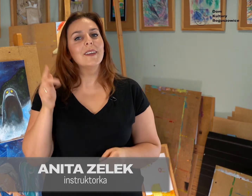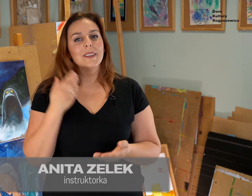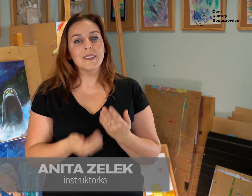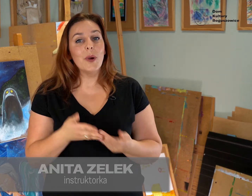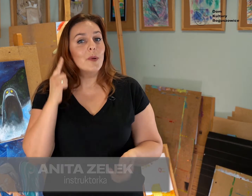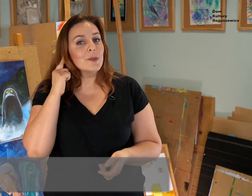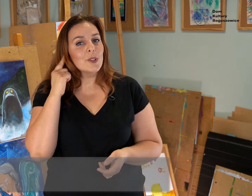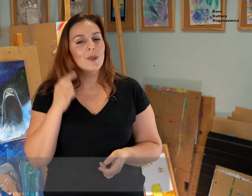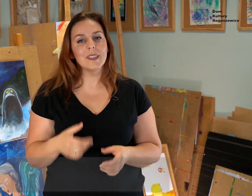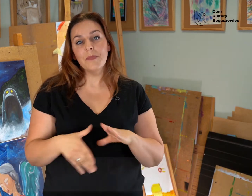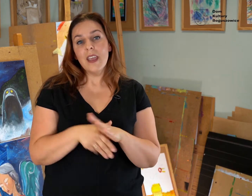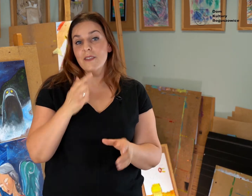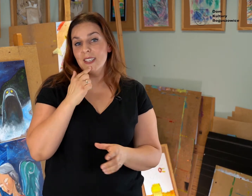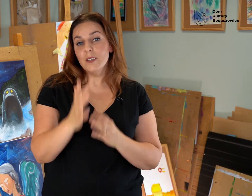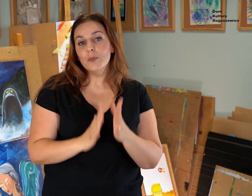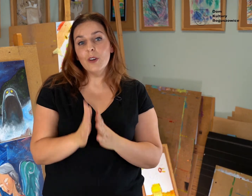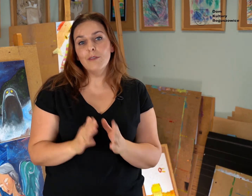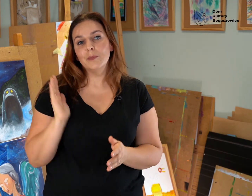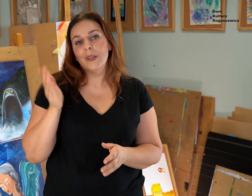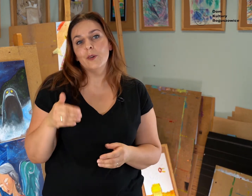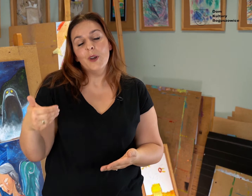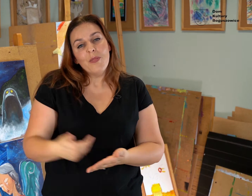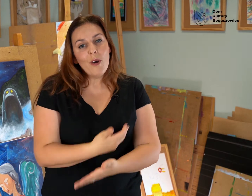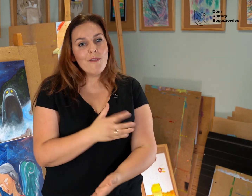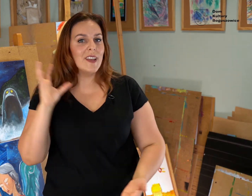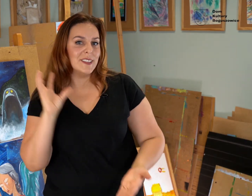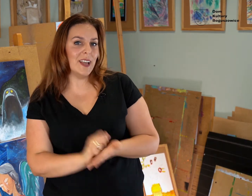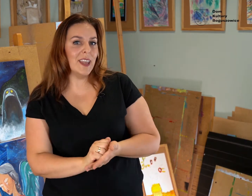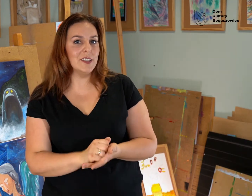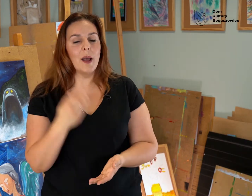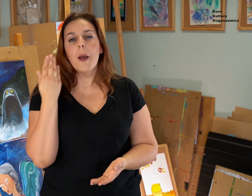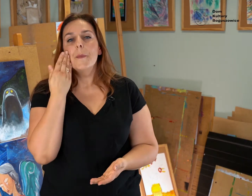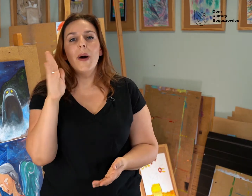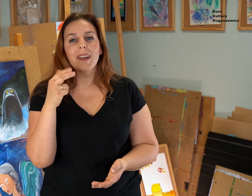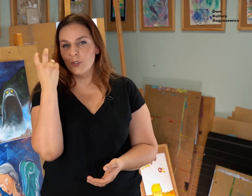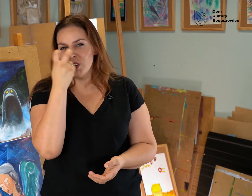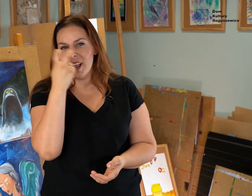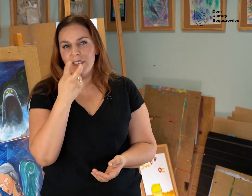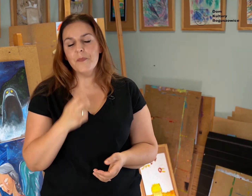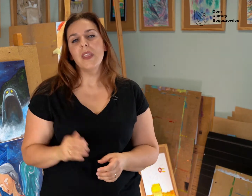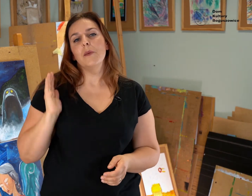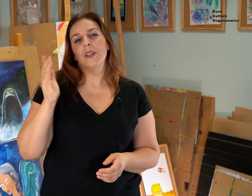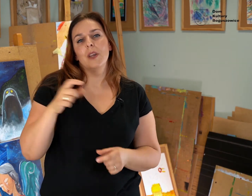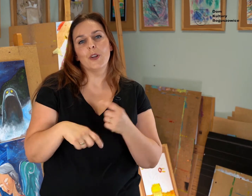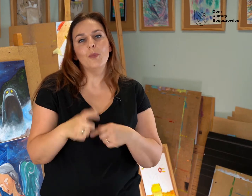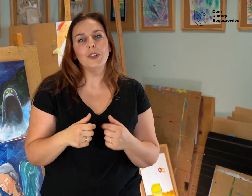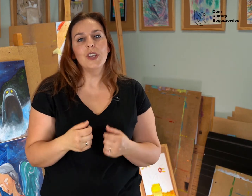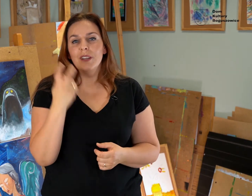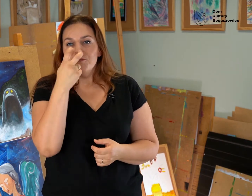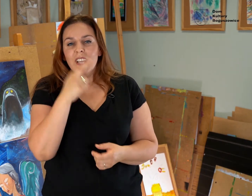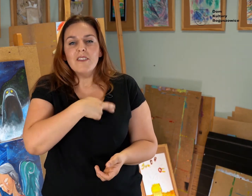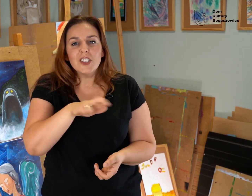głuche, słabo słyszące. W języku migowym będą nowe zajęcia, bardzo ciekawe. Będziemy